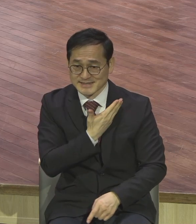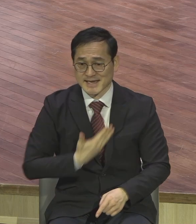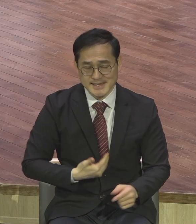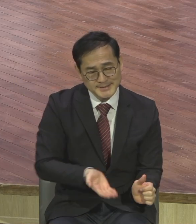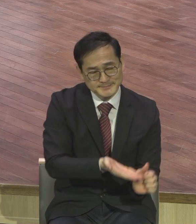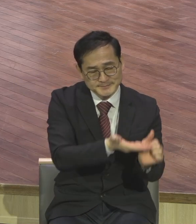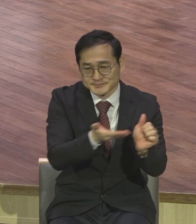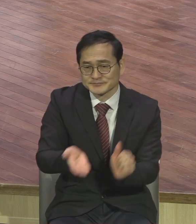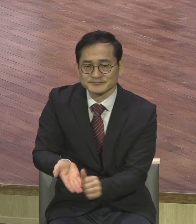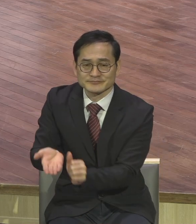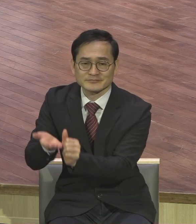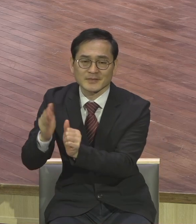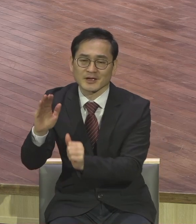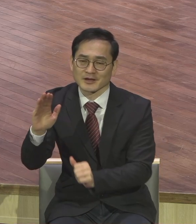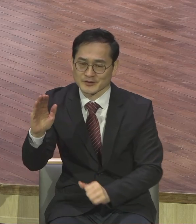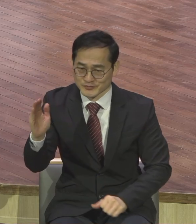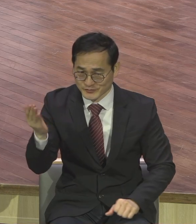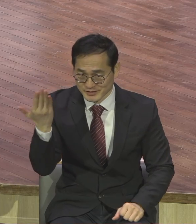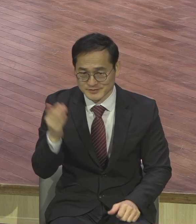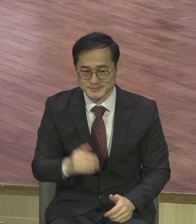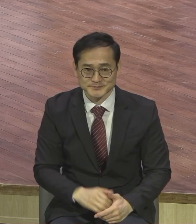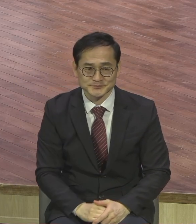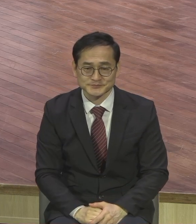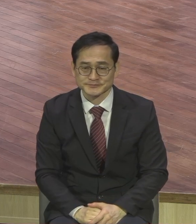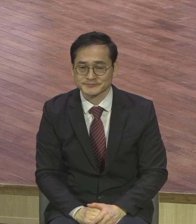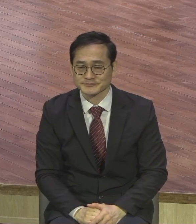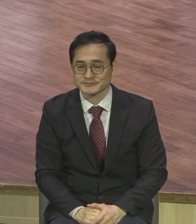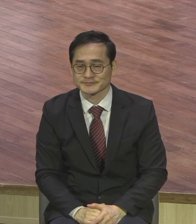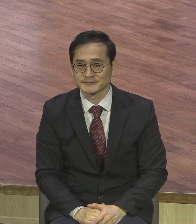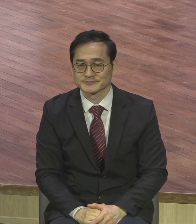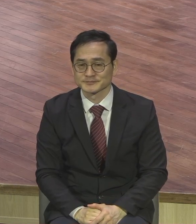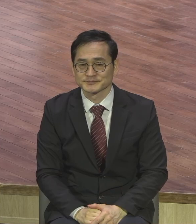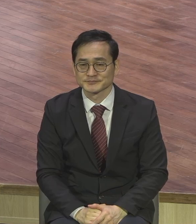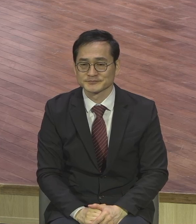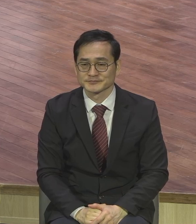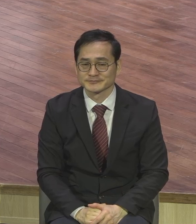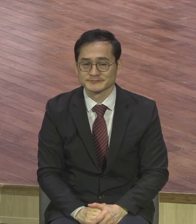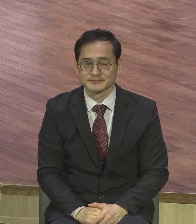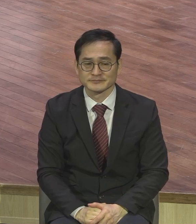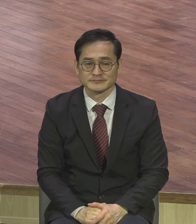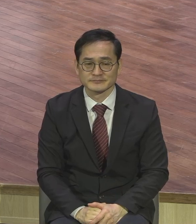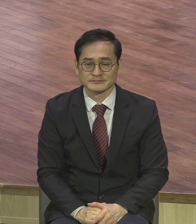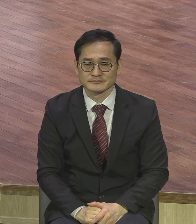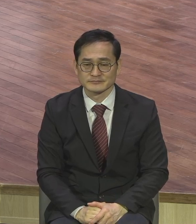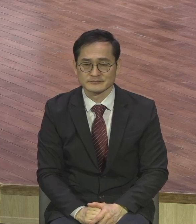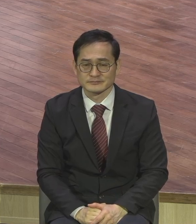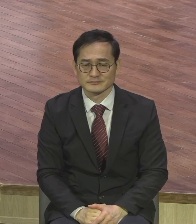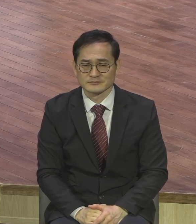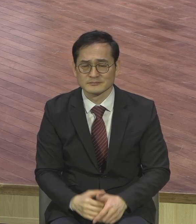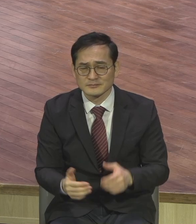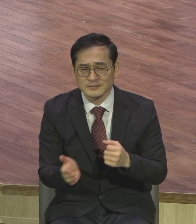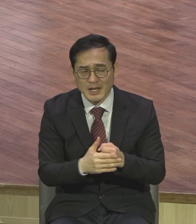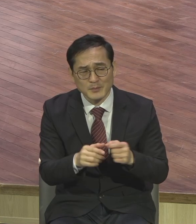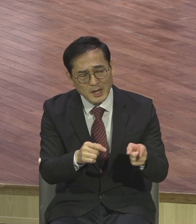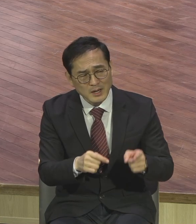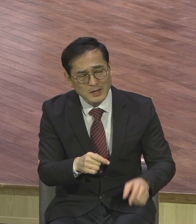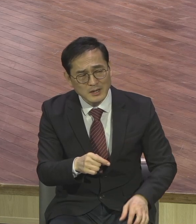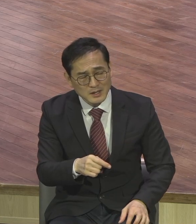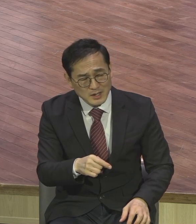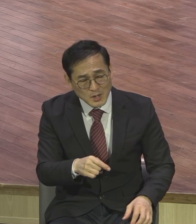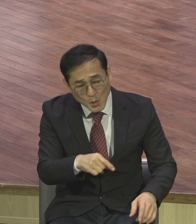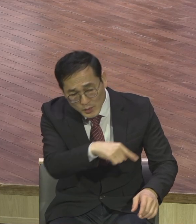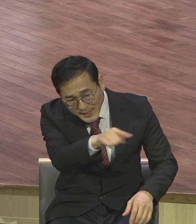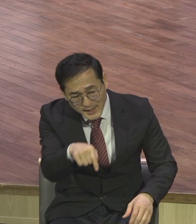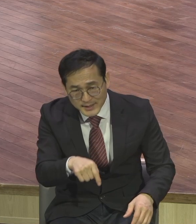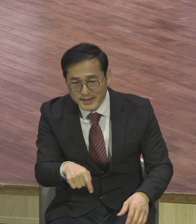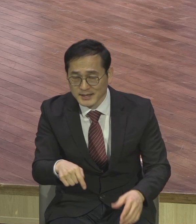제사들이 현장에 그렇게 많이 있기 때문에 우리는 알 수 없기 때문에 무차별로 복음을 전해보자.